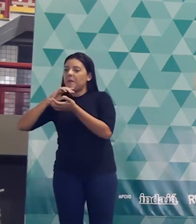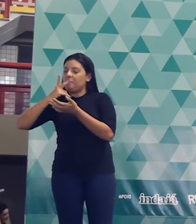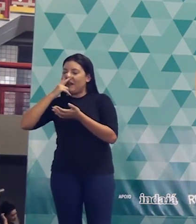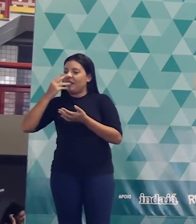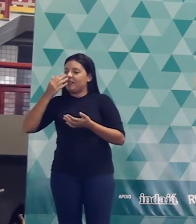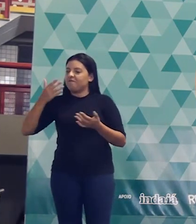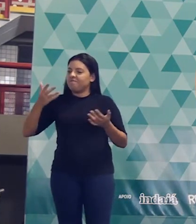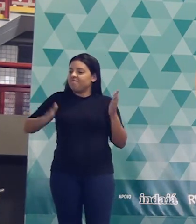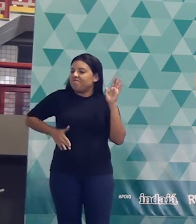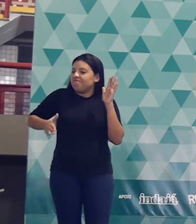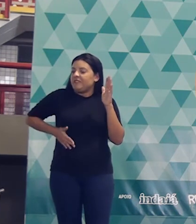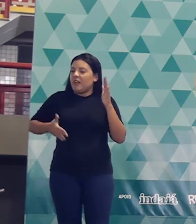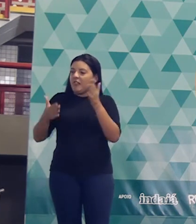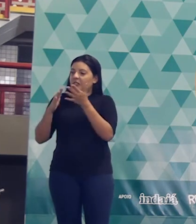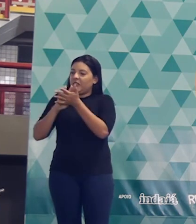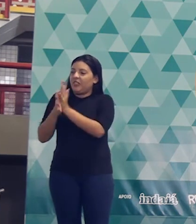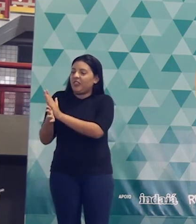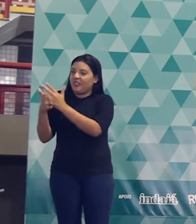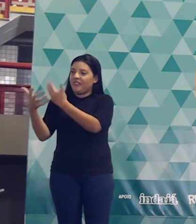Com traste, né?